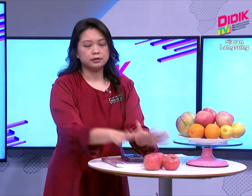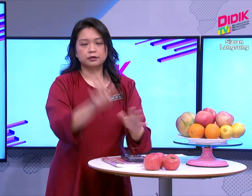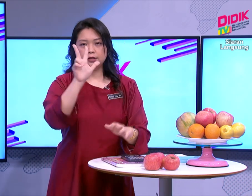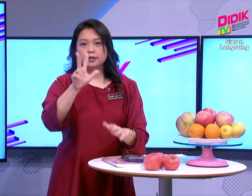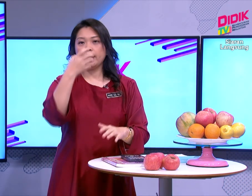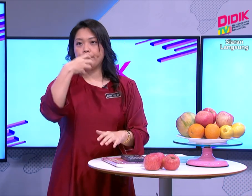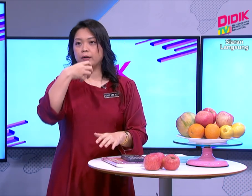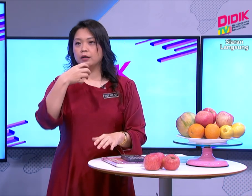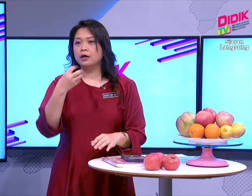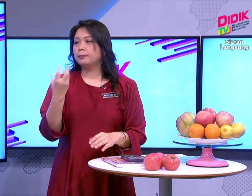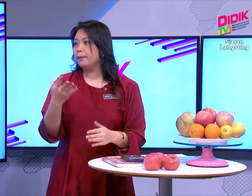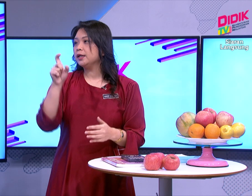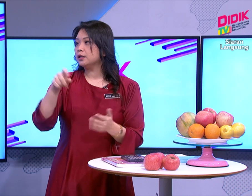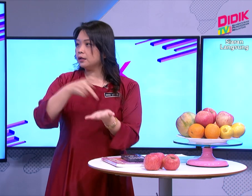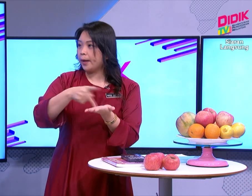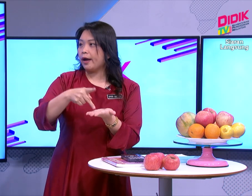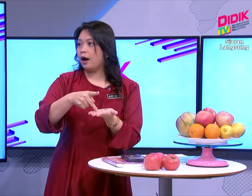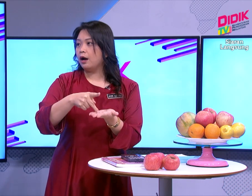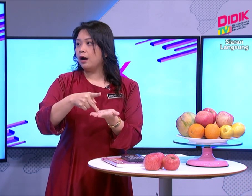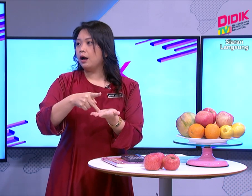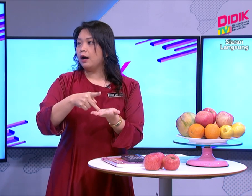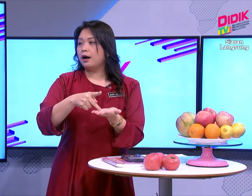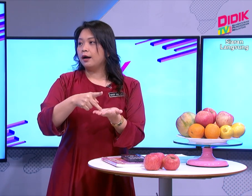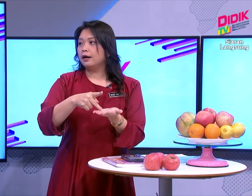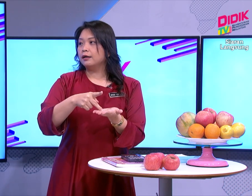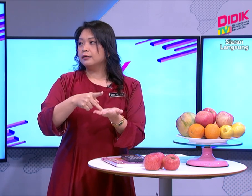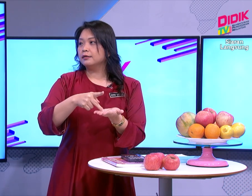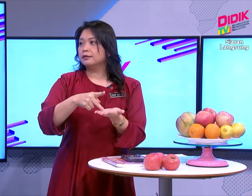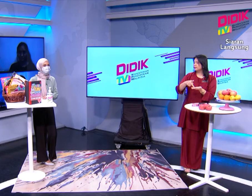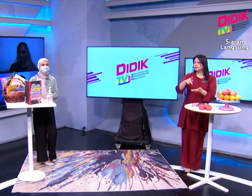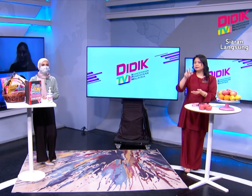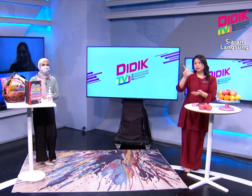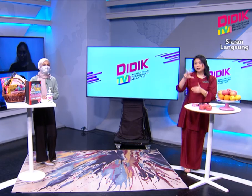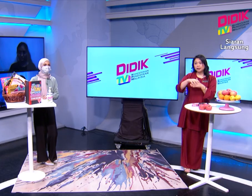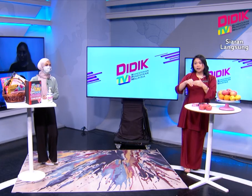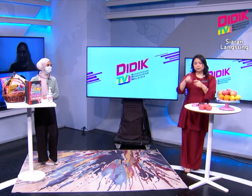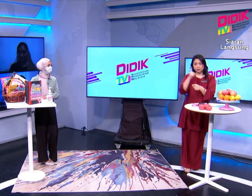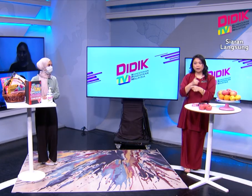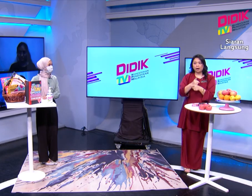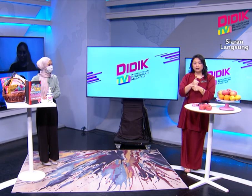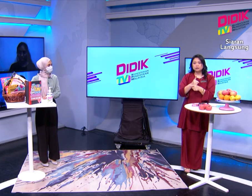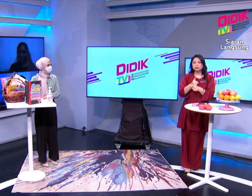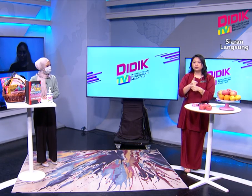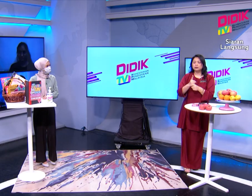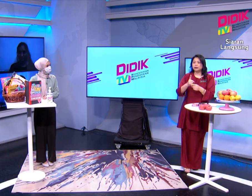33 Apple berapa kita kenapa ya TTG Ringgit 3 tinggi betul tak so